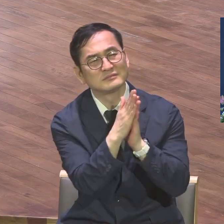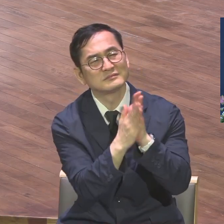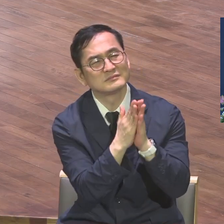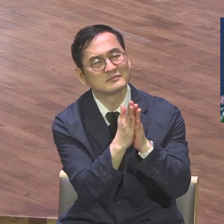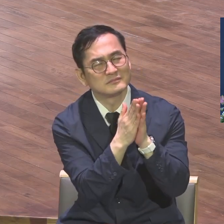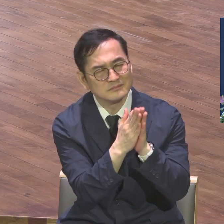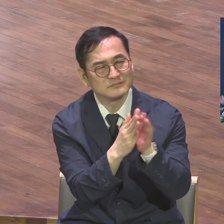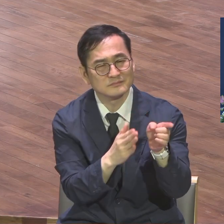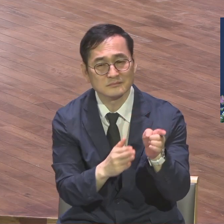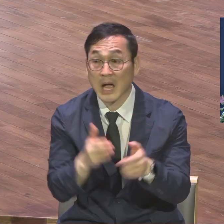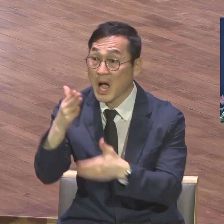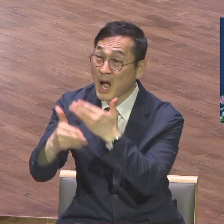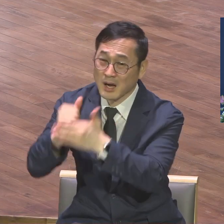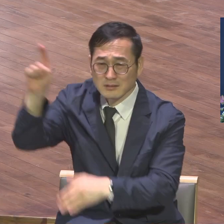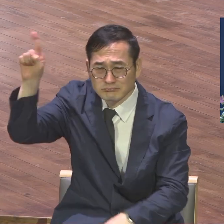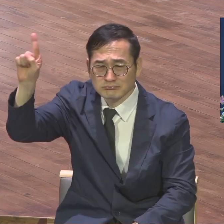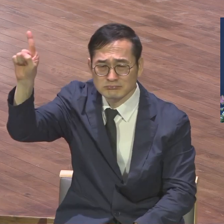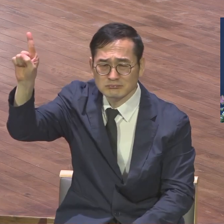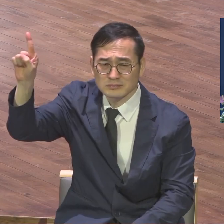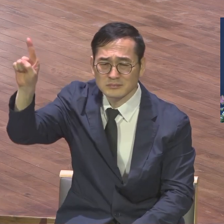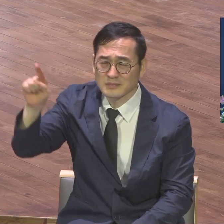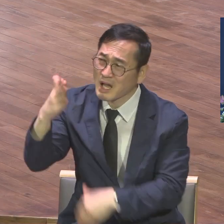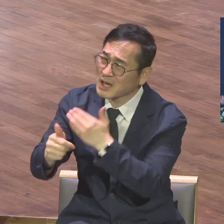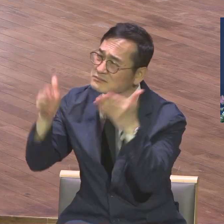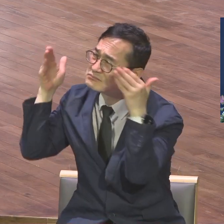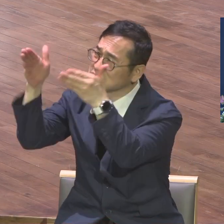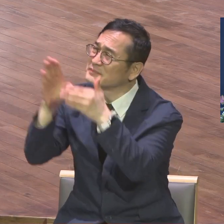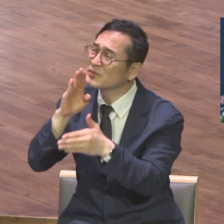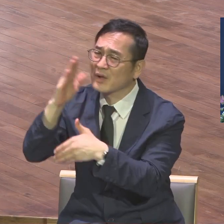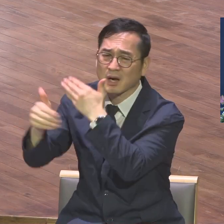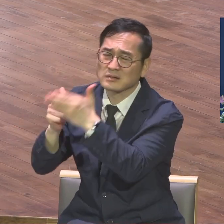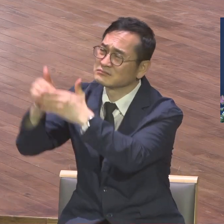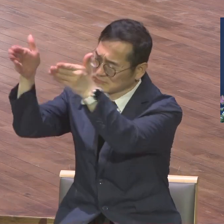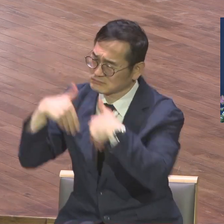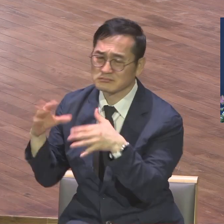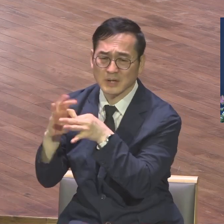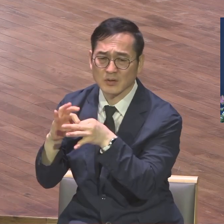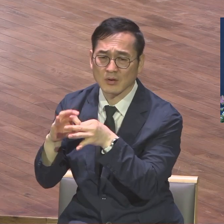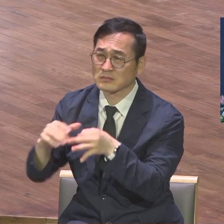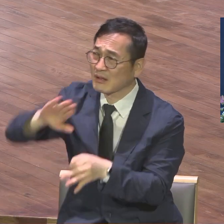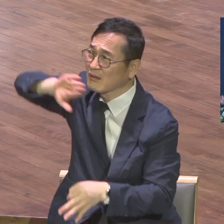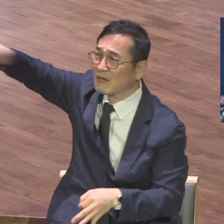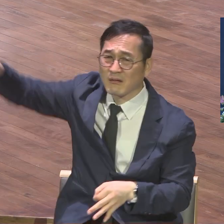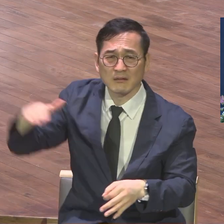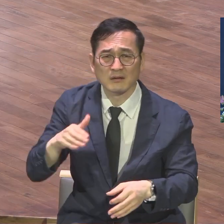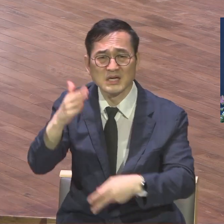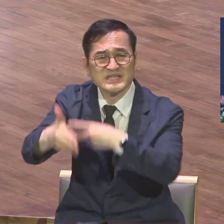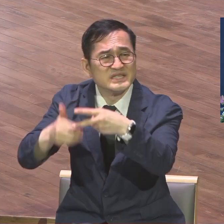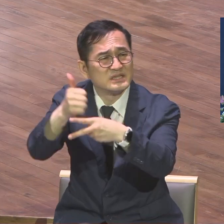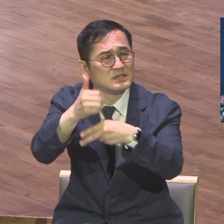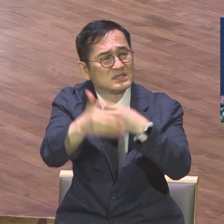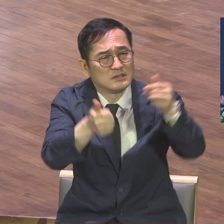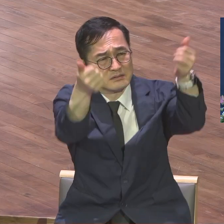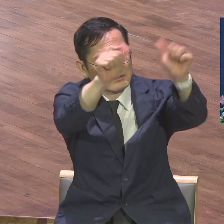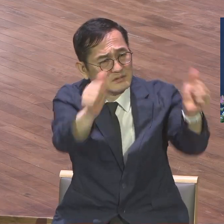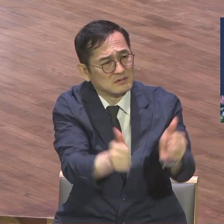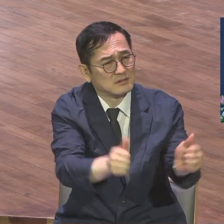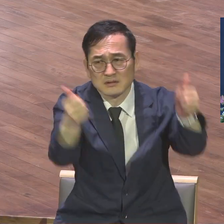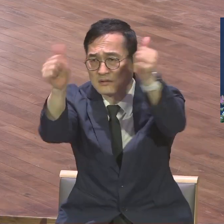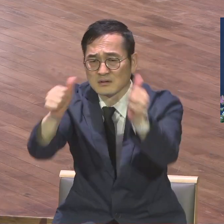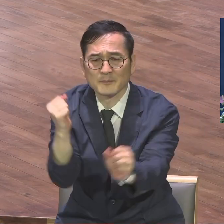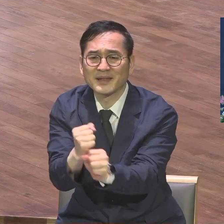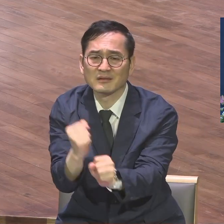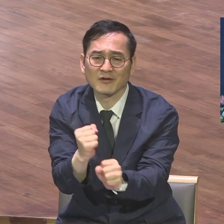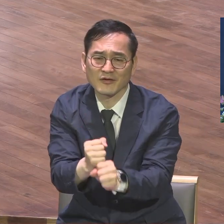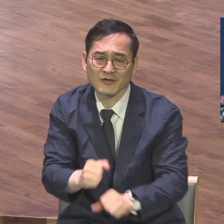하나님만이 우리를 구원할 유일한 신이신데 다른 신들을 많이 만들어놨어요. 그래서 유일신이라는